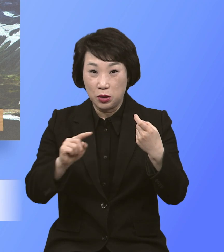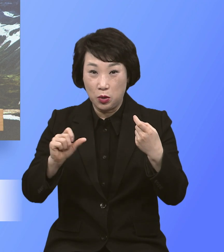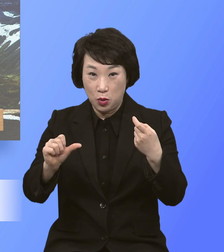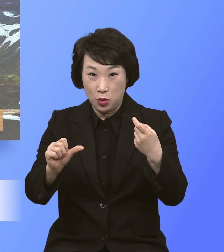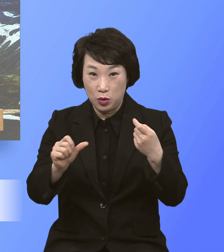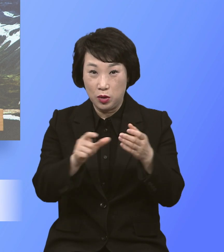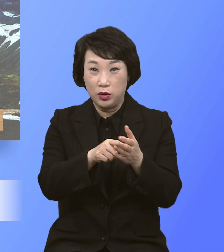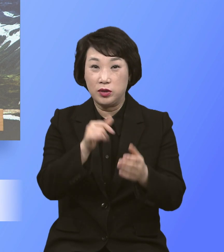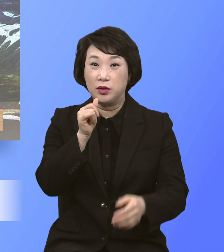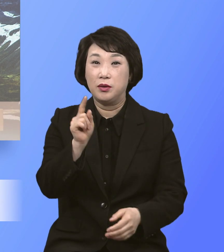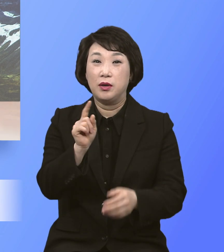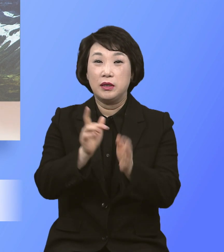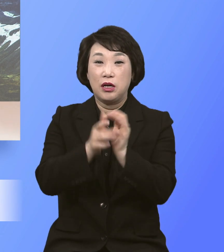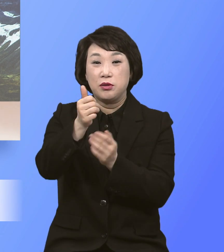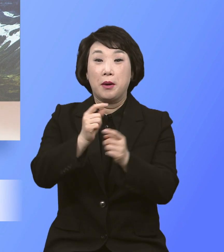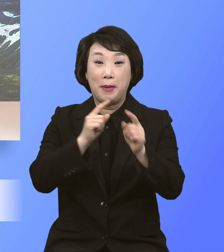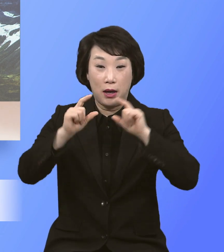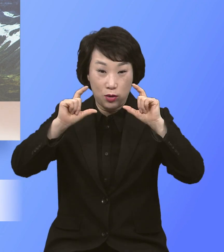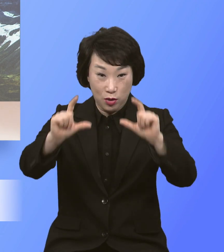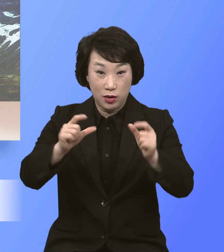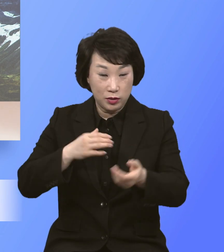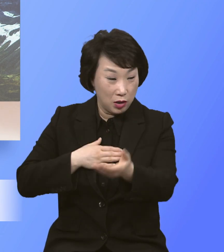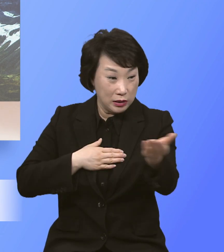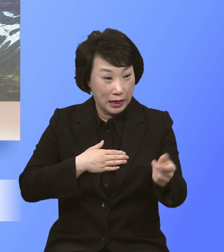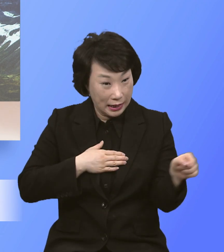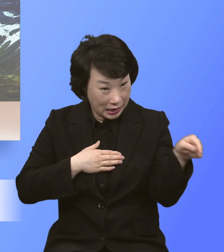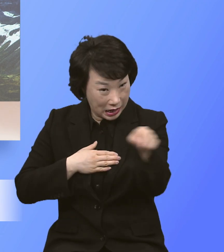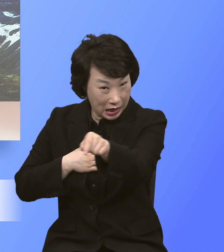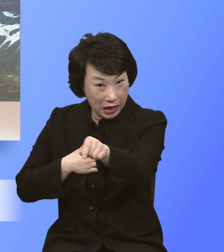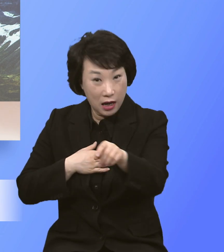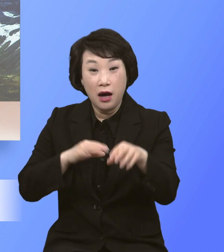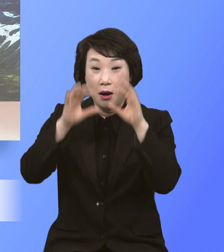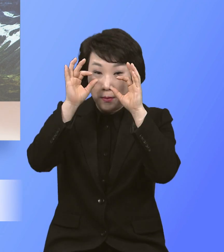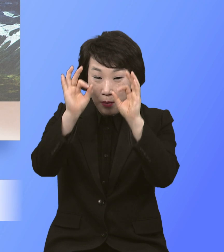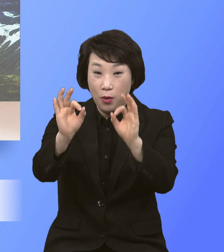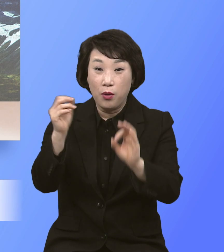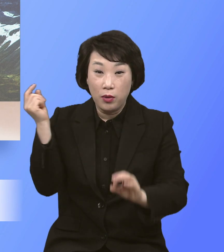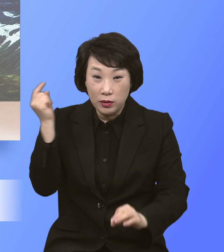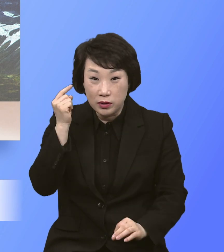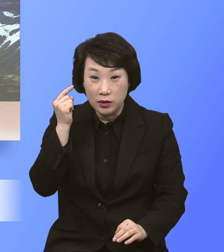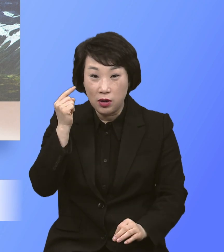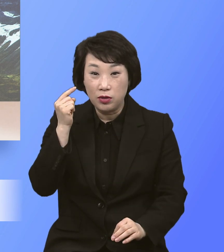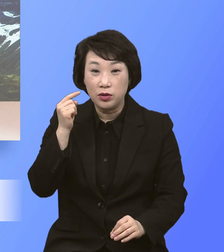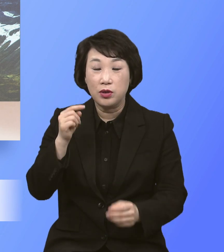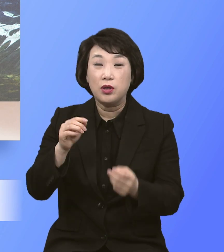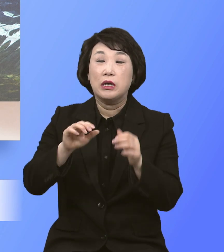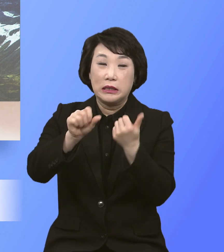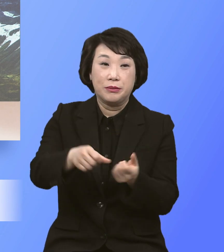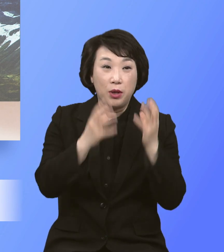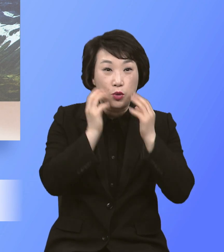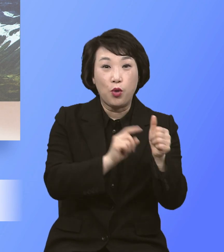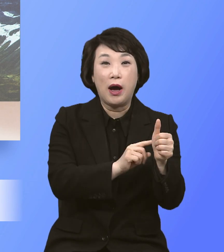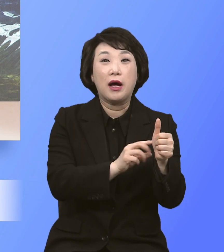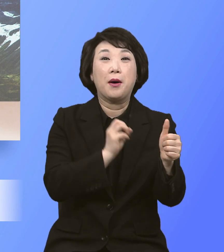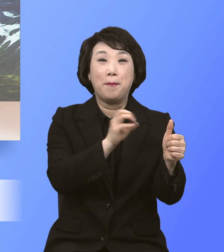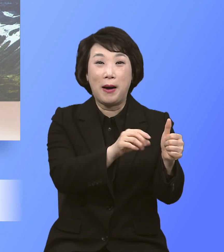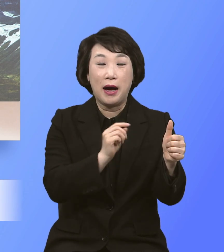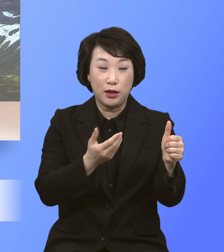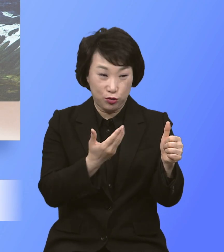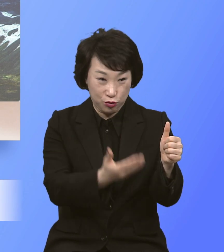5절에 예수께서 가라사대 너희가 가서 듣고 보는 것을 요한에게